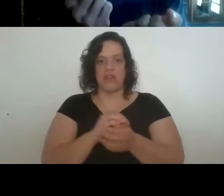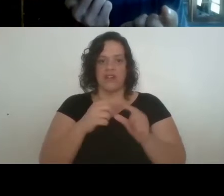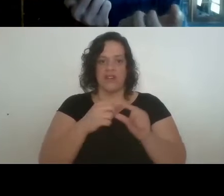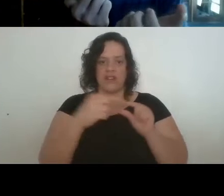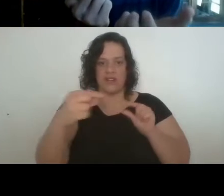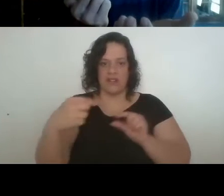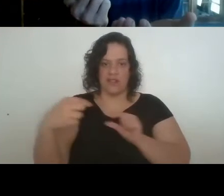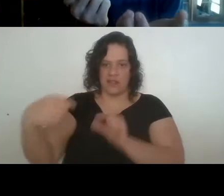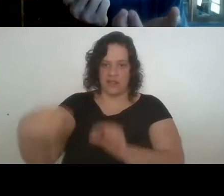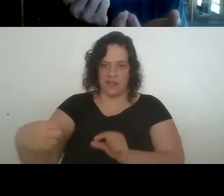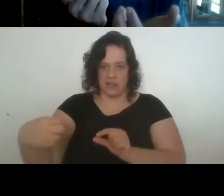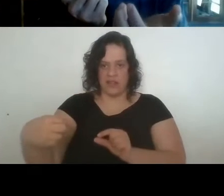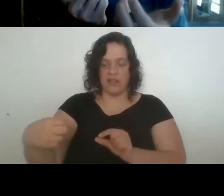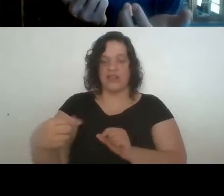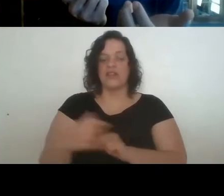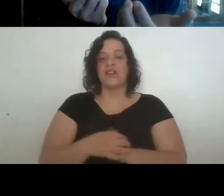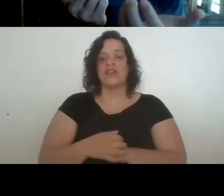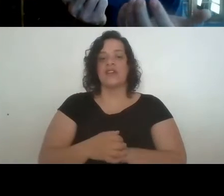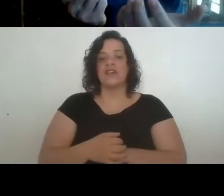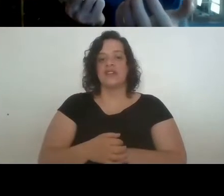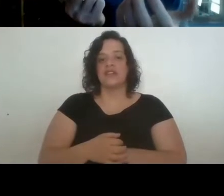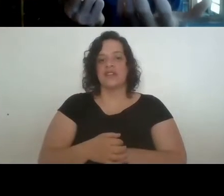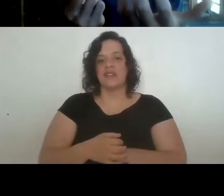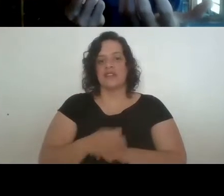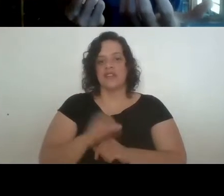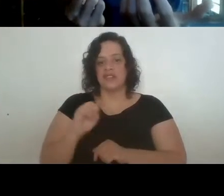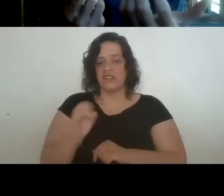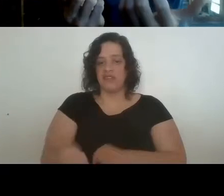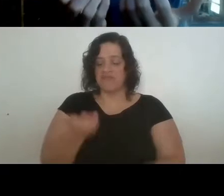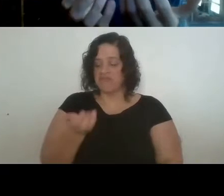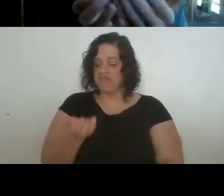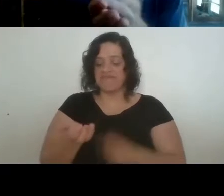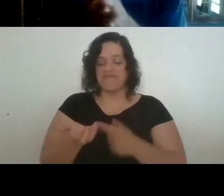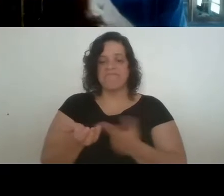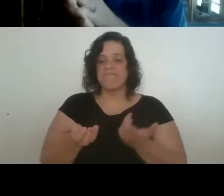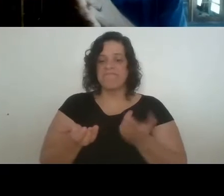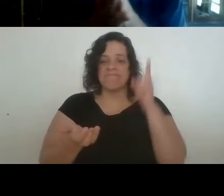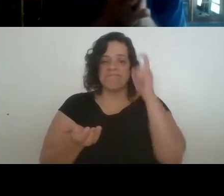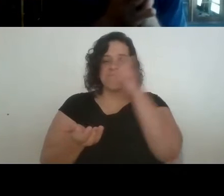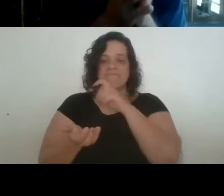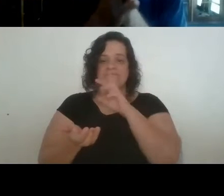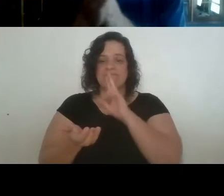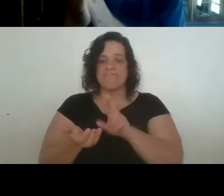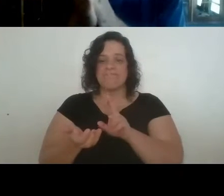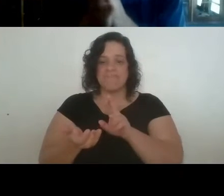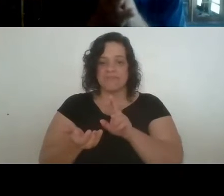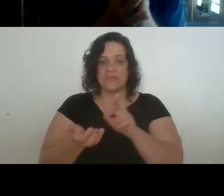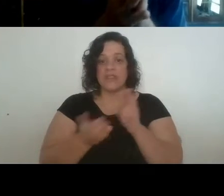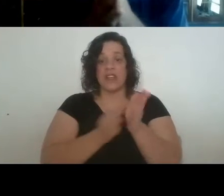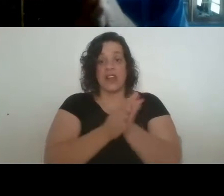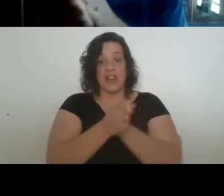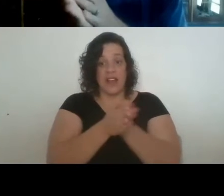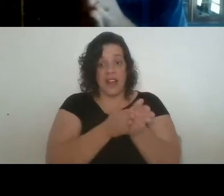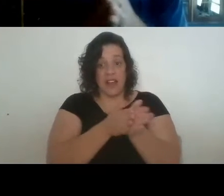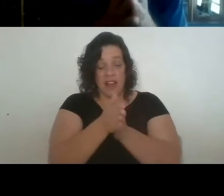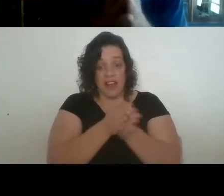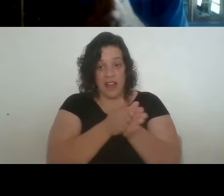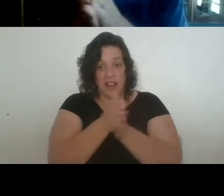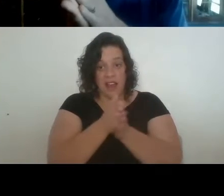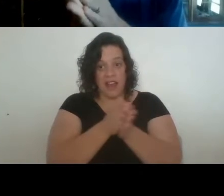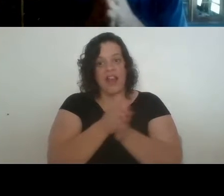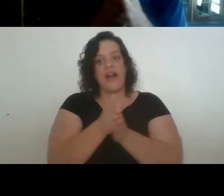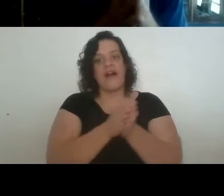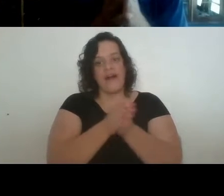se a gente pega simplesmente essa amostra de terra na mão, é difícil de dizer. Então, à medida que a gente pressiona e